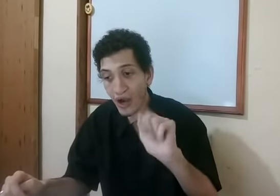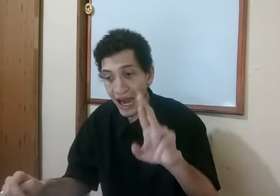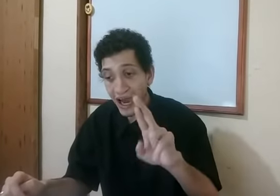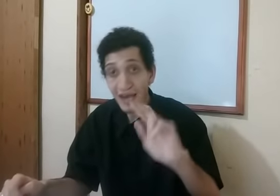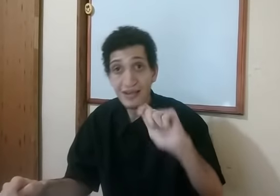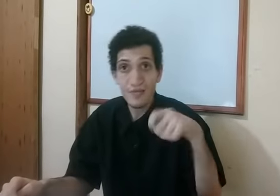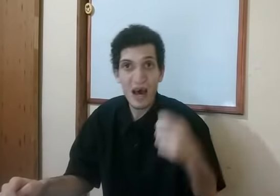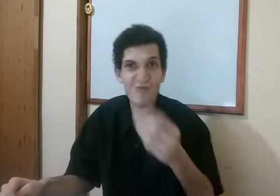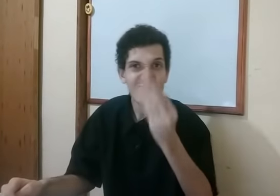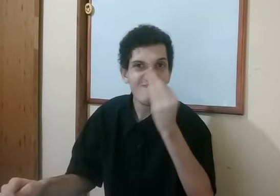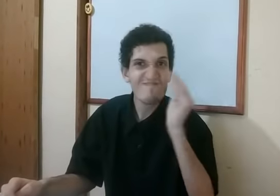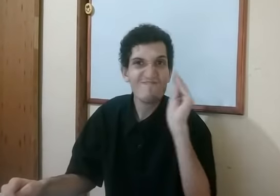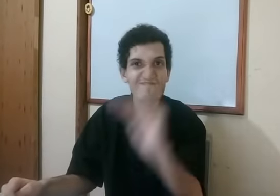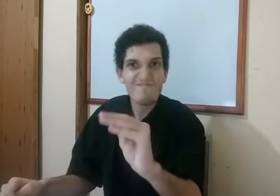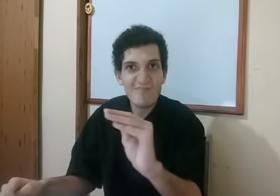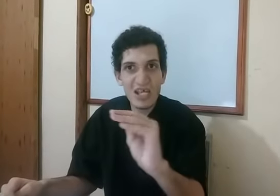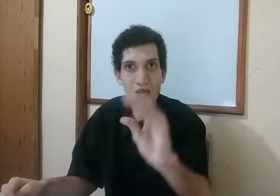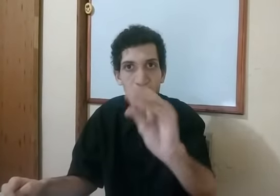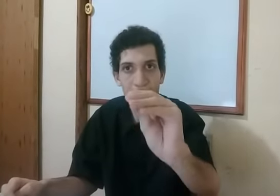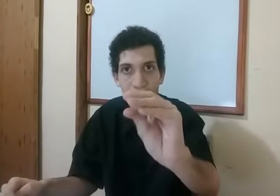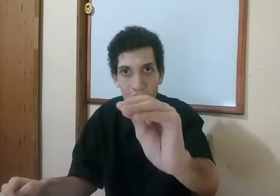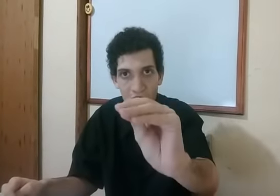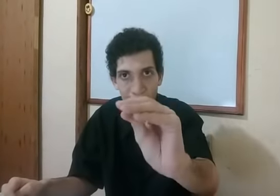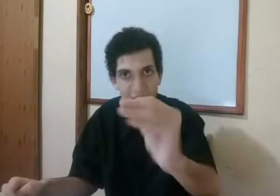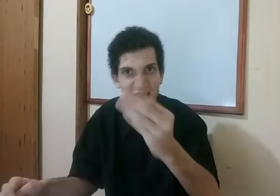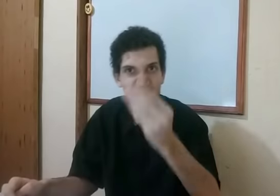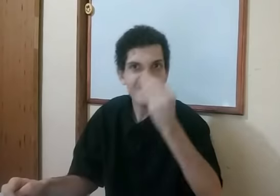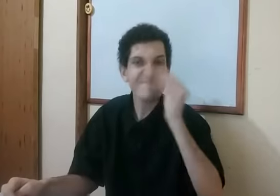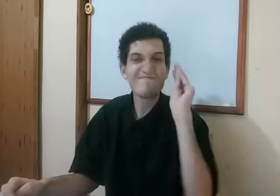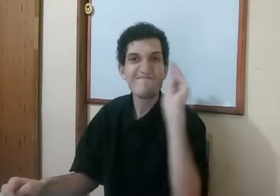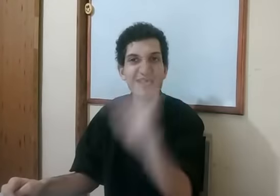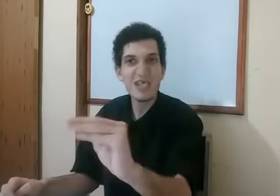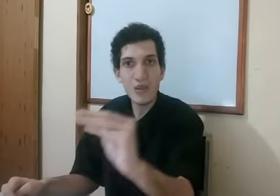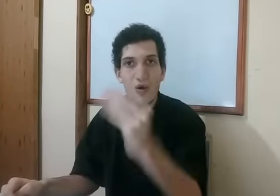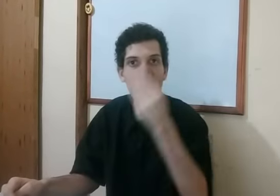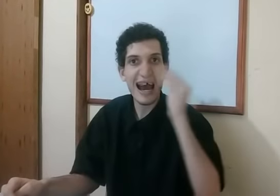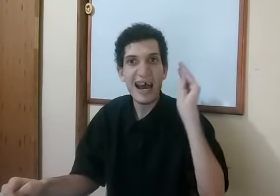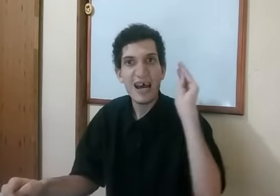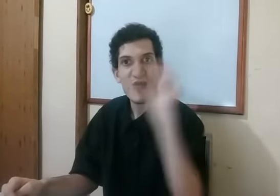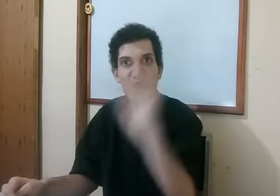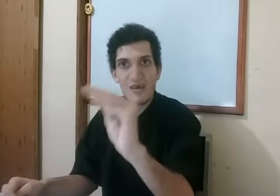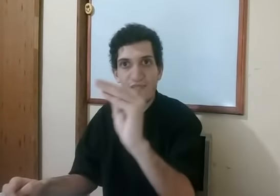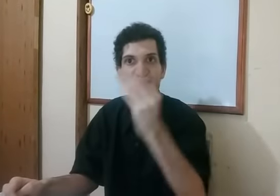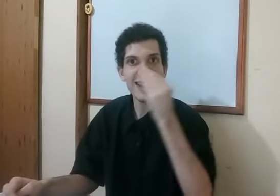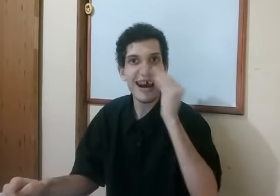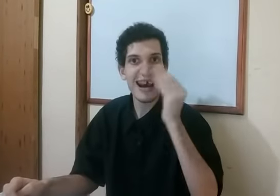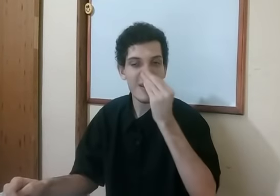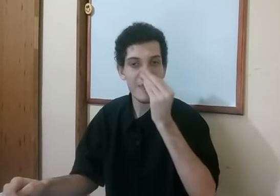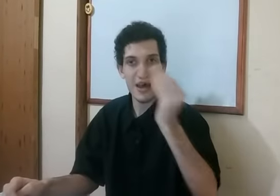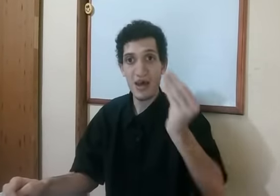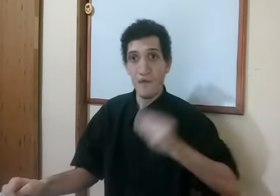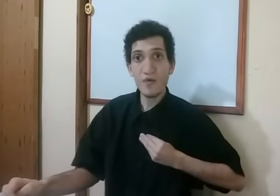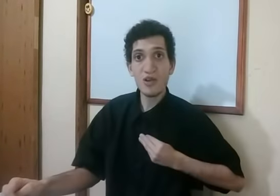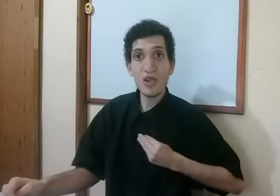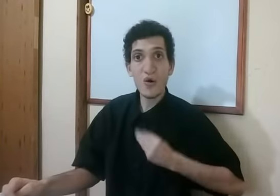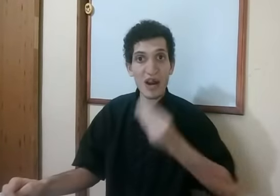Ignorar. Sinal. Ignorar. Pensa a mão assim. Ignorar. Desprezar. Né? O